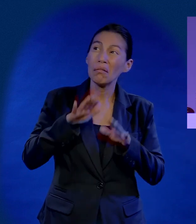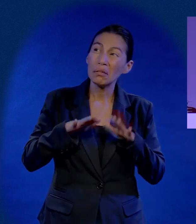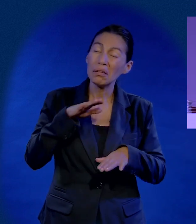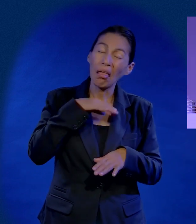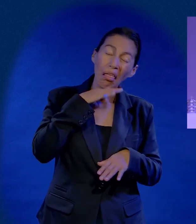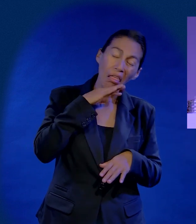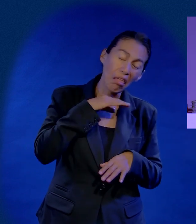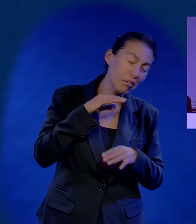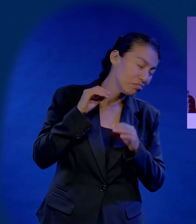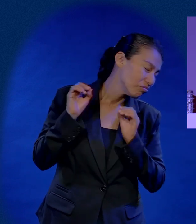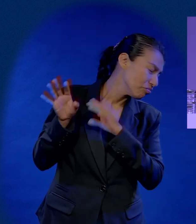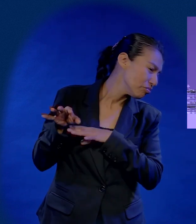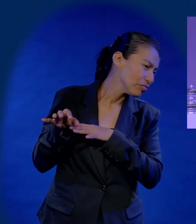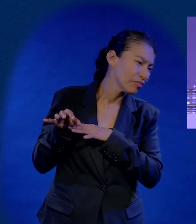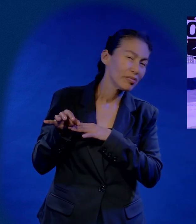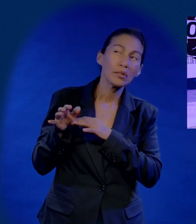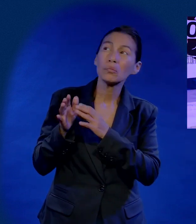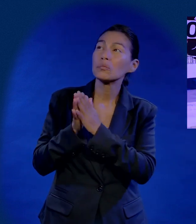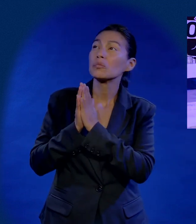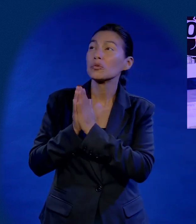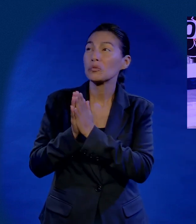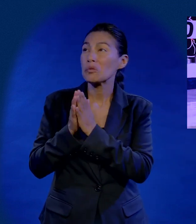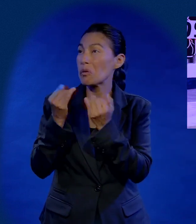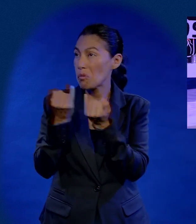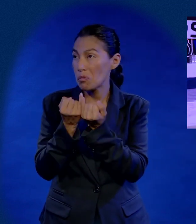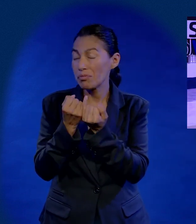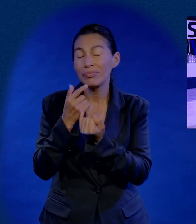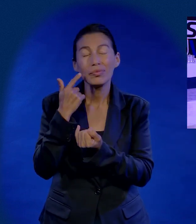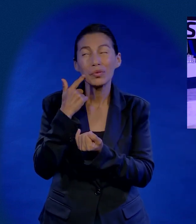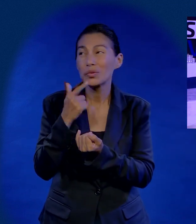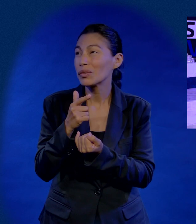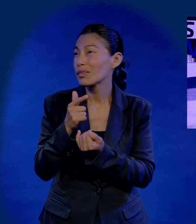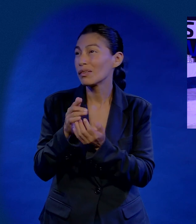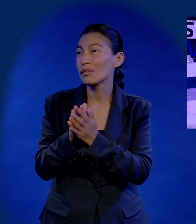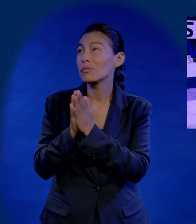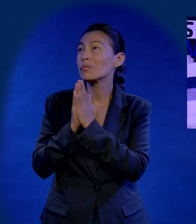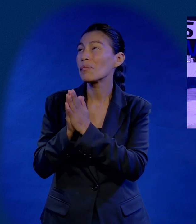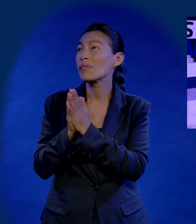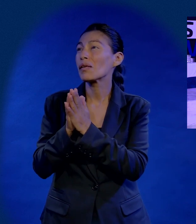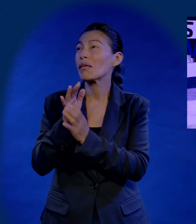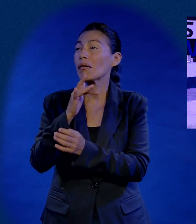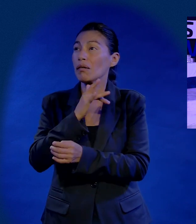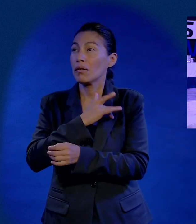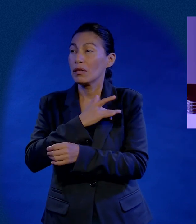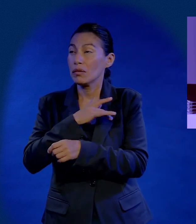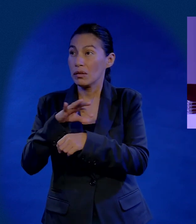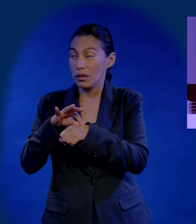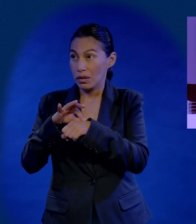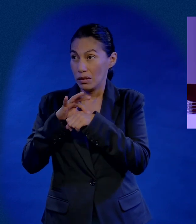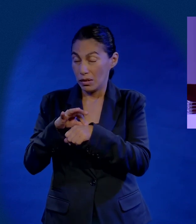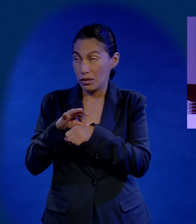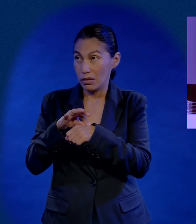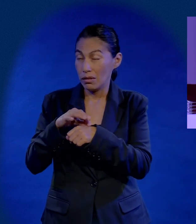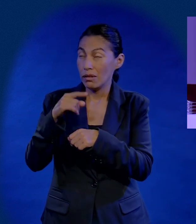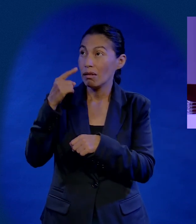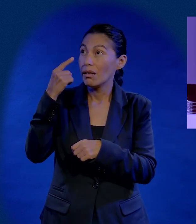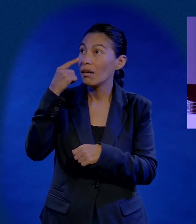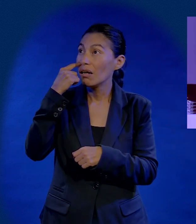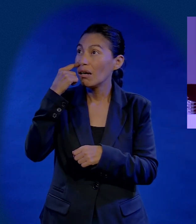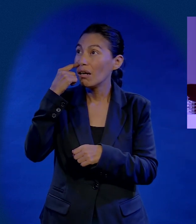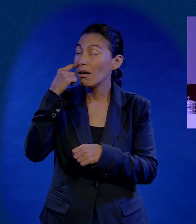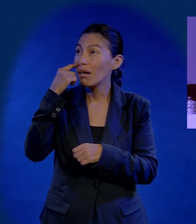servirte por miedo ni por culpa, ya no quiero ser indiferente, por favor pon un corazón de carne en